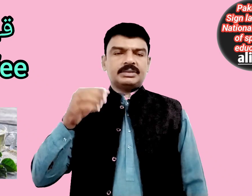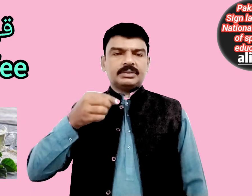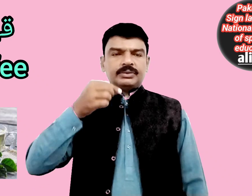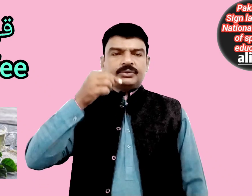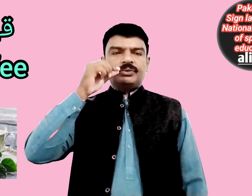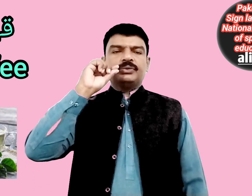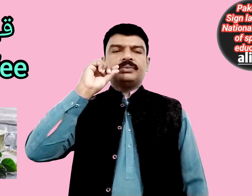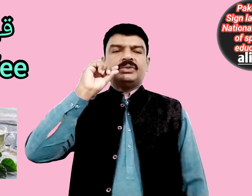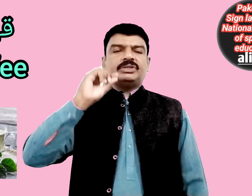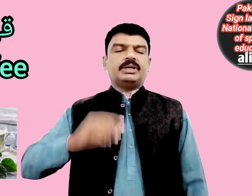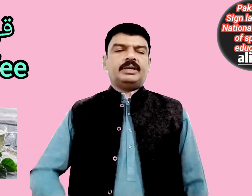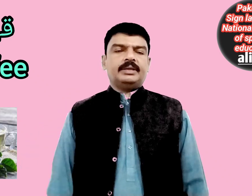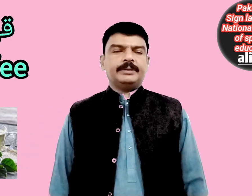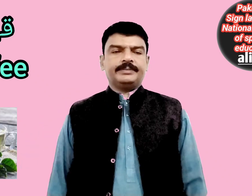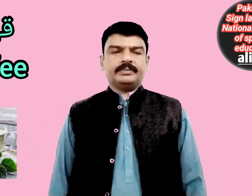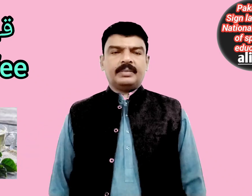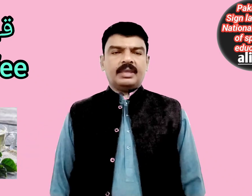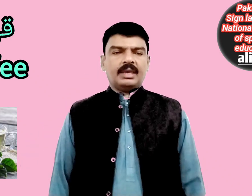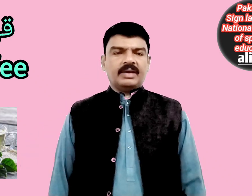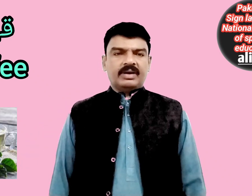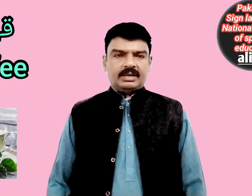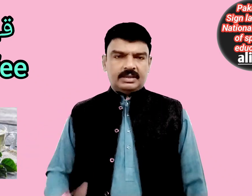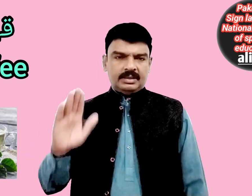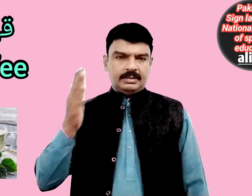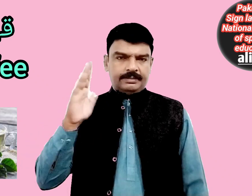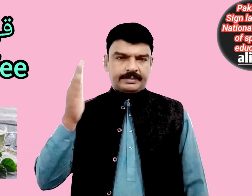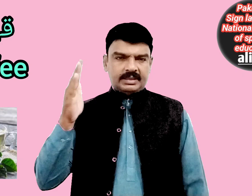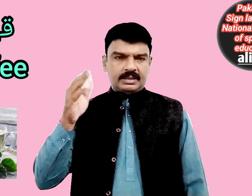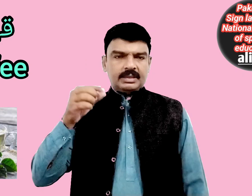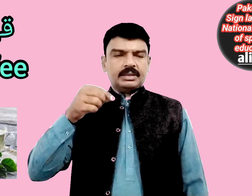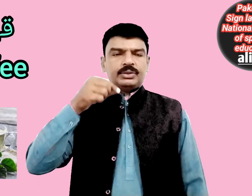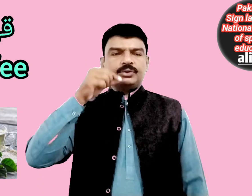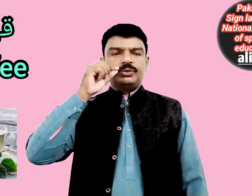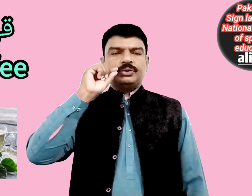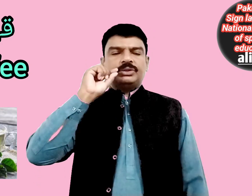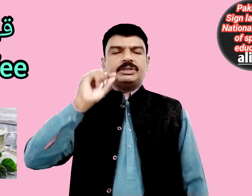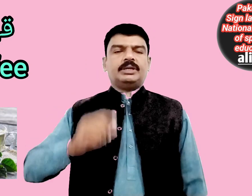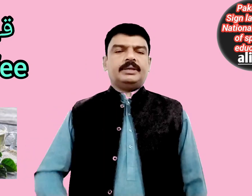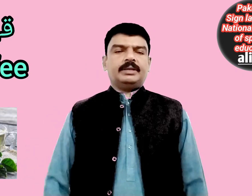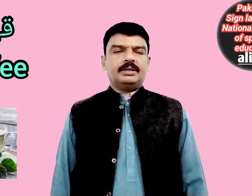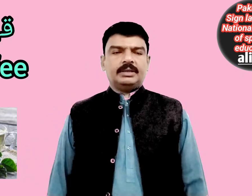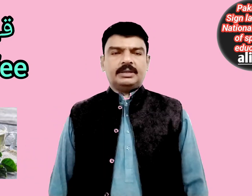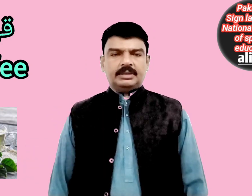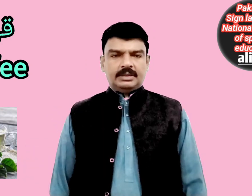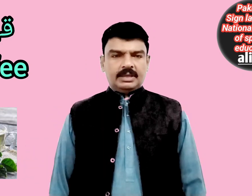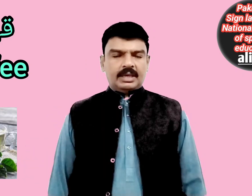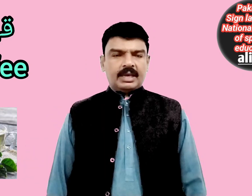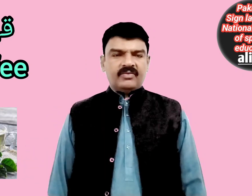سبز چائے قہوہ پتہ چائے قہوہ